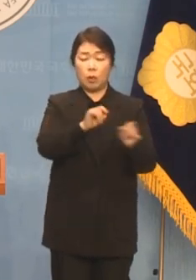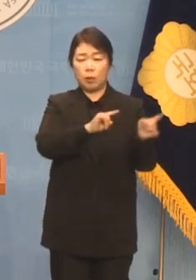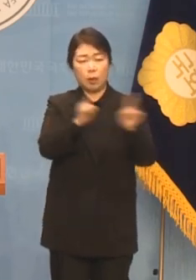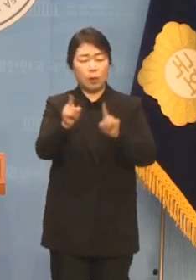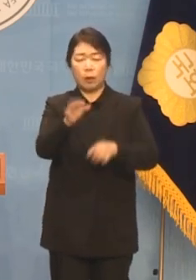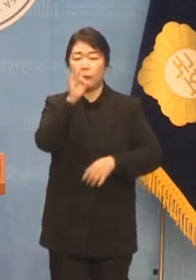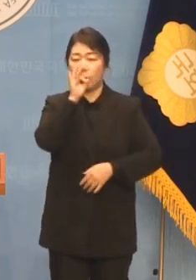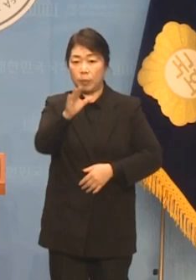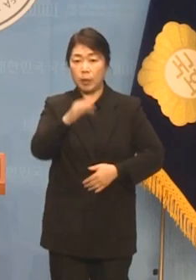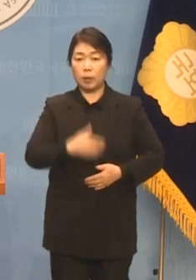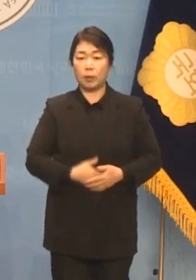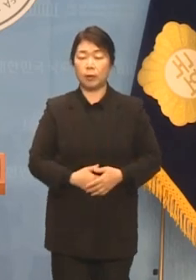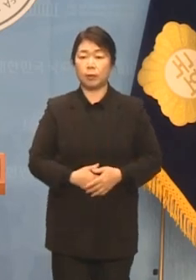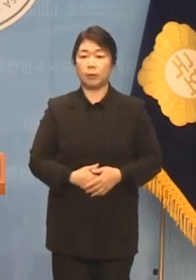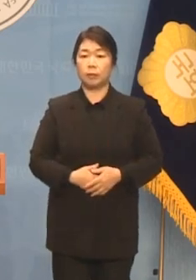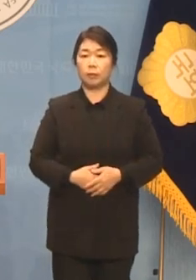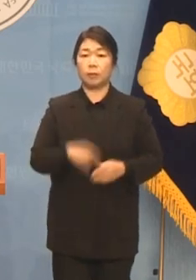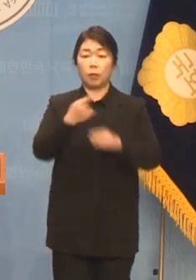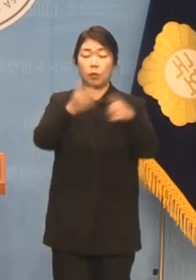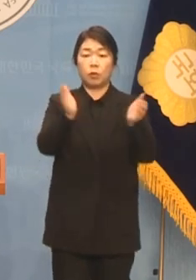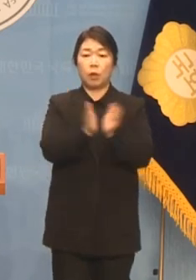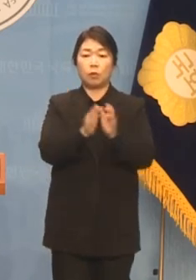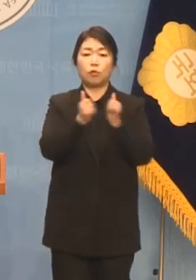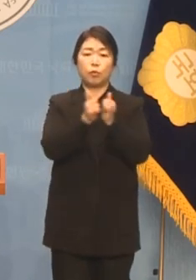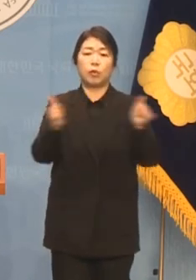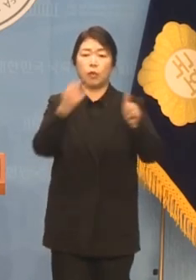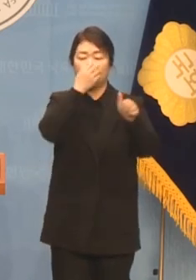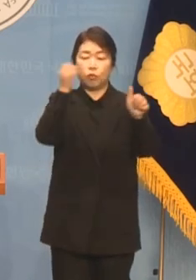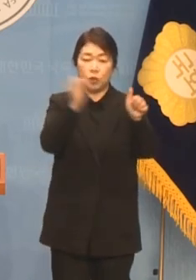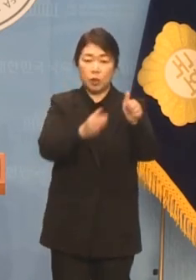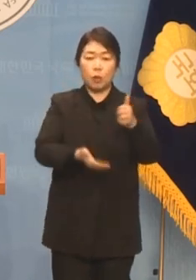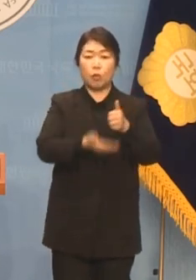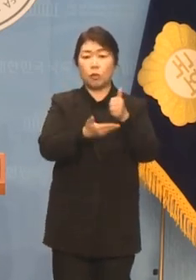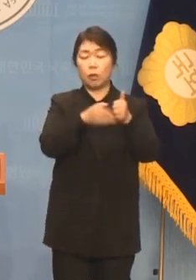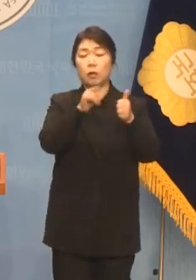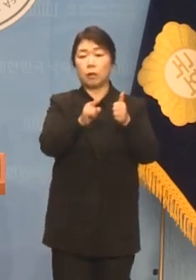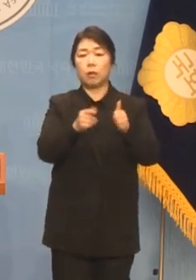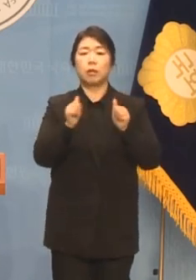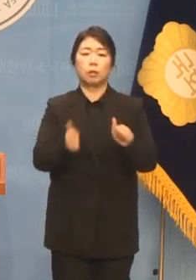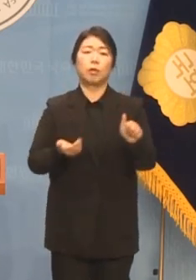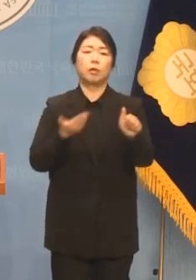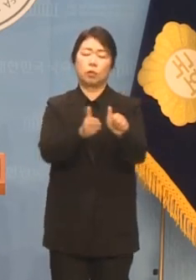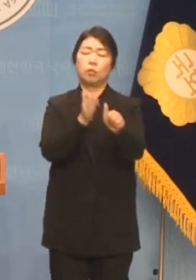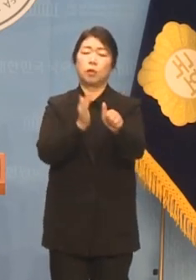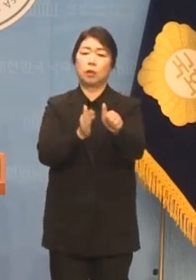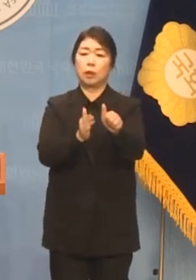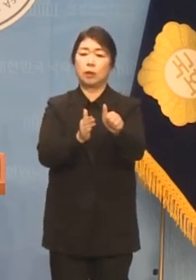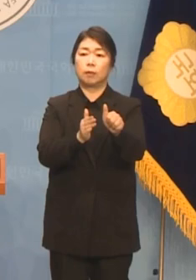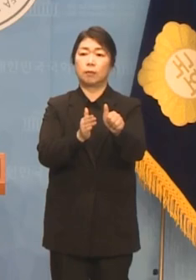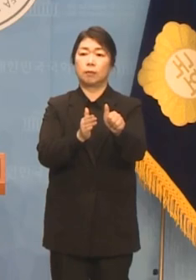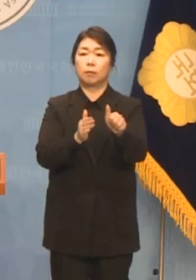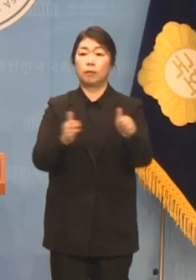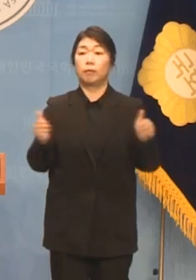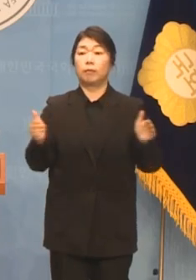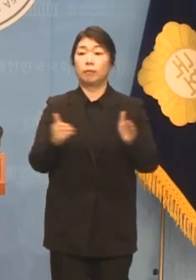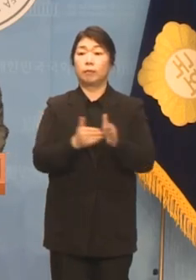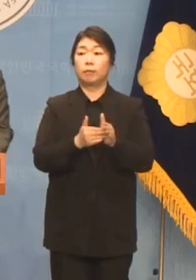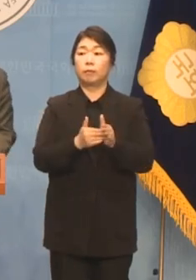수는 없습니다 민주당의 국민 무시 공천을 심판해 주십시오